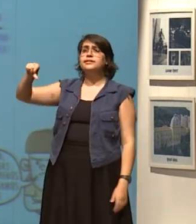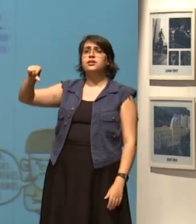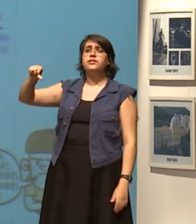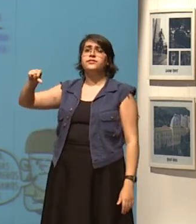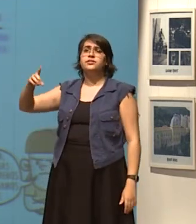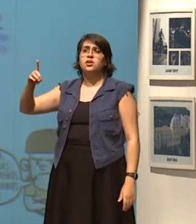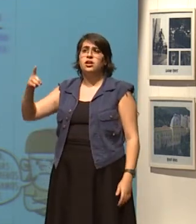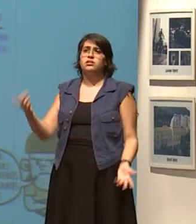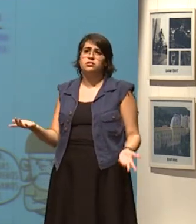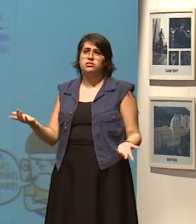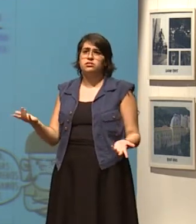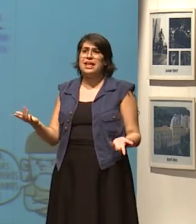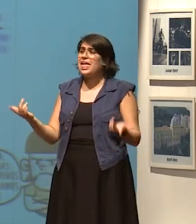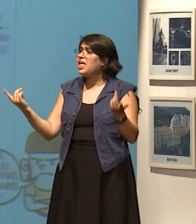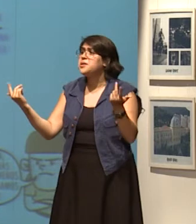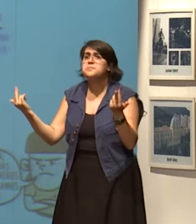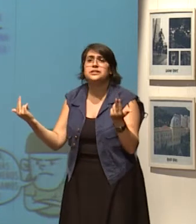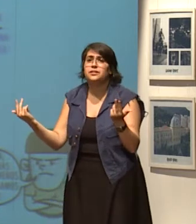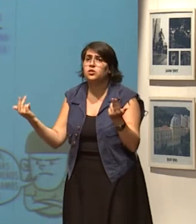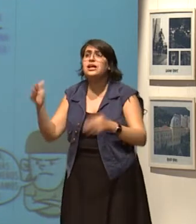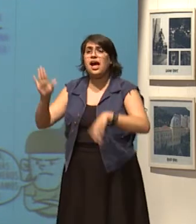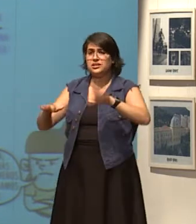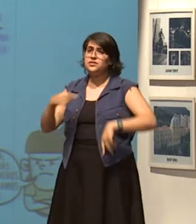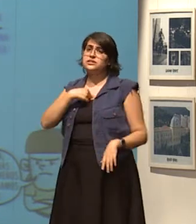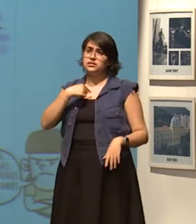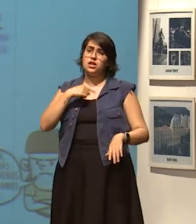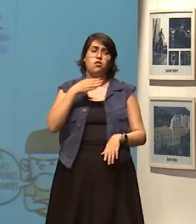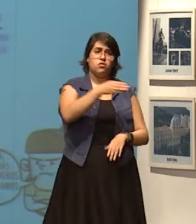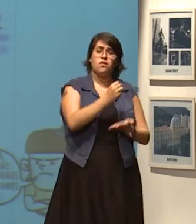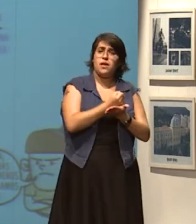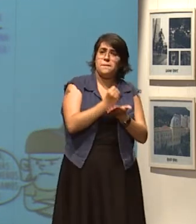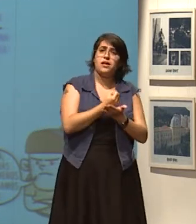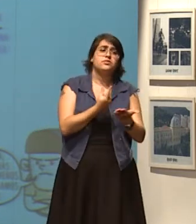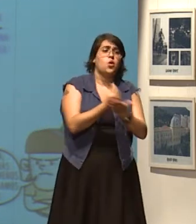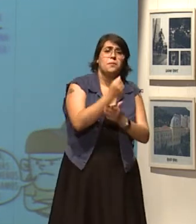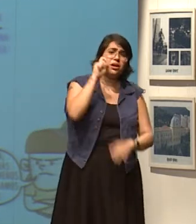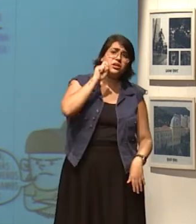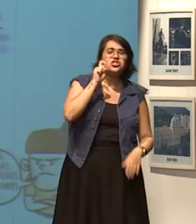R$45. E a mulher, só porque ele é rosa e é destinado para a mulher, ele custa R$79. Quando eu